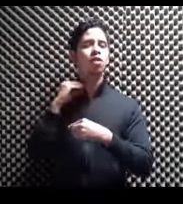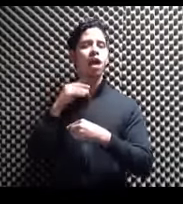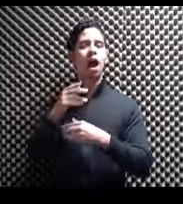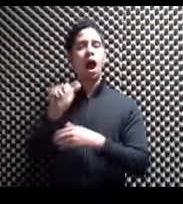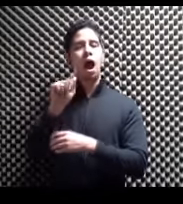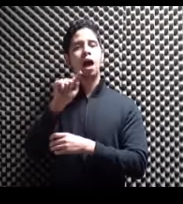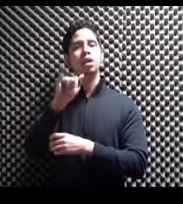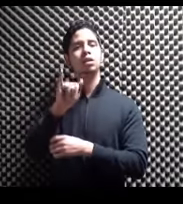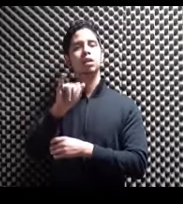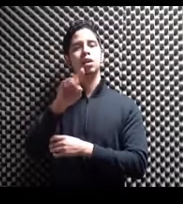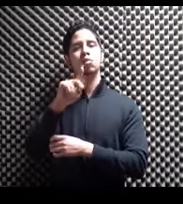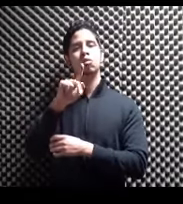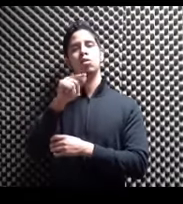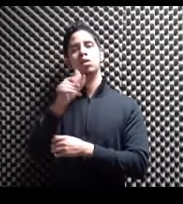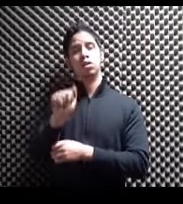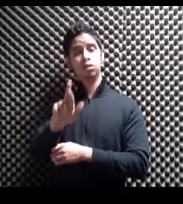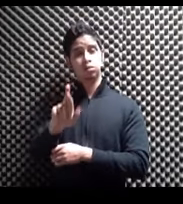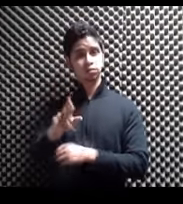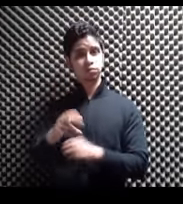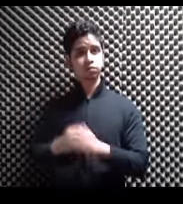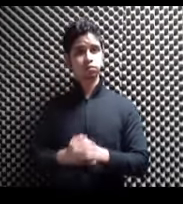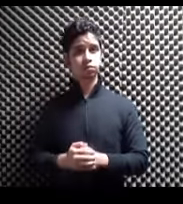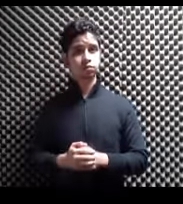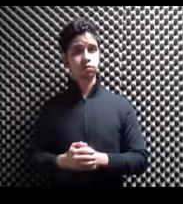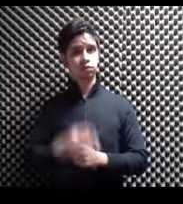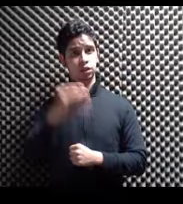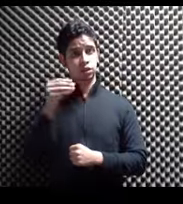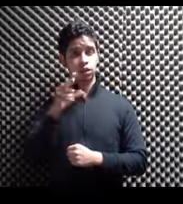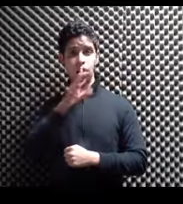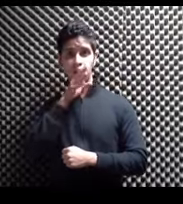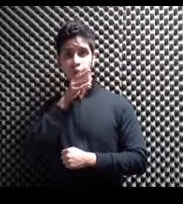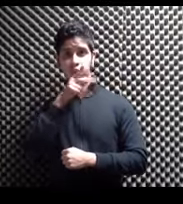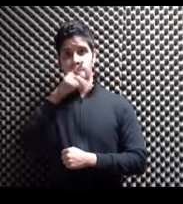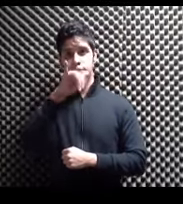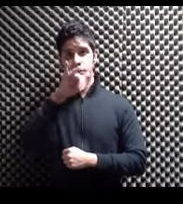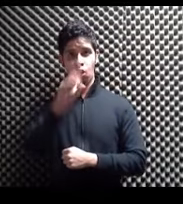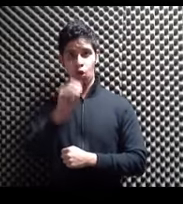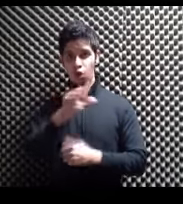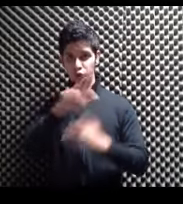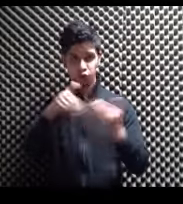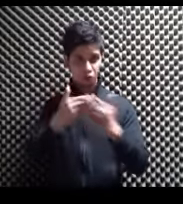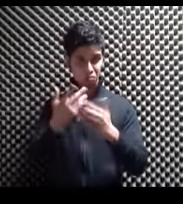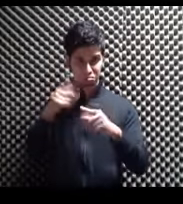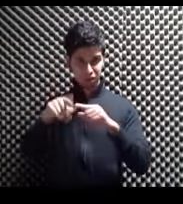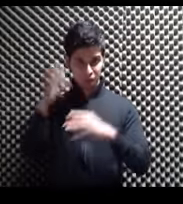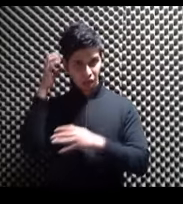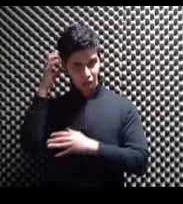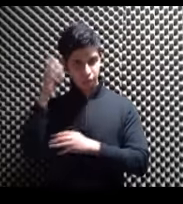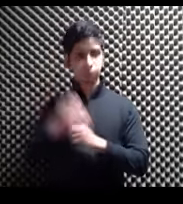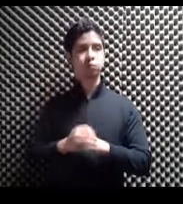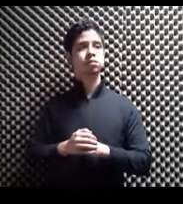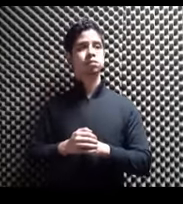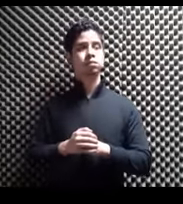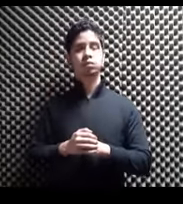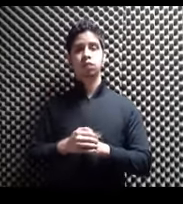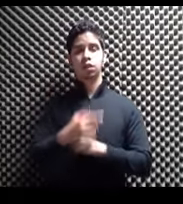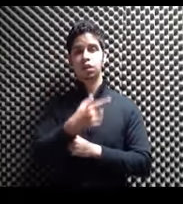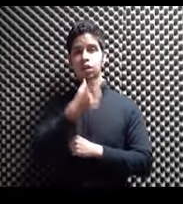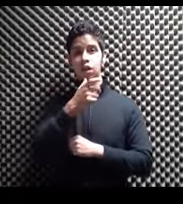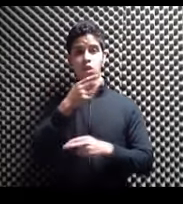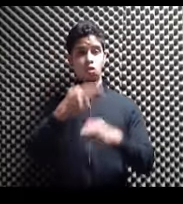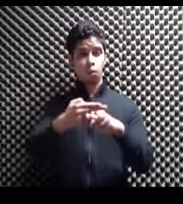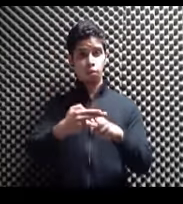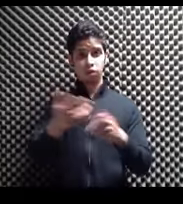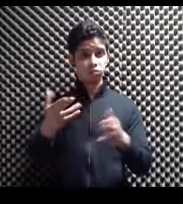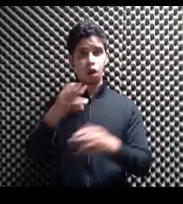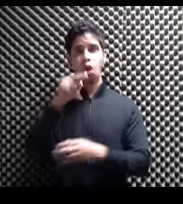Dios. Y si hablamos de piojo, olvídate. No salimos de aquí. Mira, ese que les está hablando es Nolan Otero. Lo conocemos del teatro, del Ticket Center,